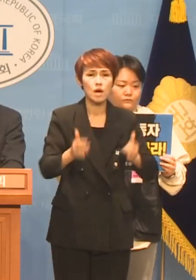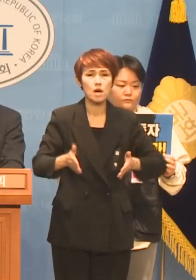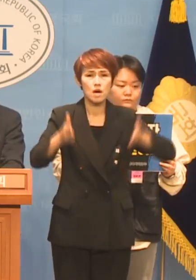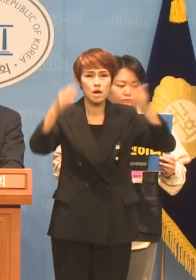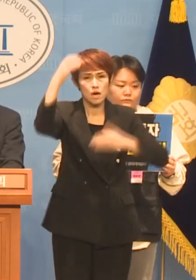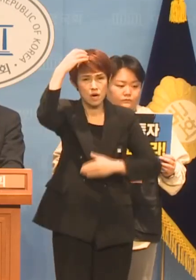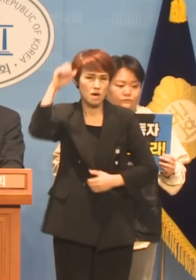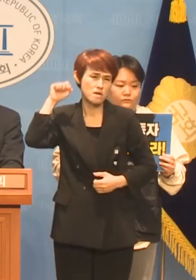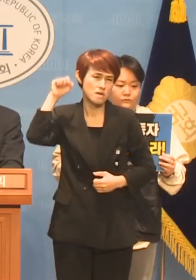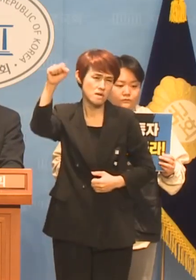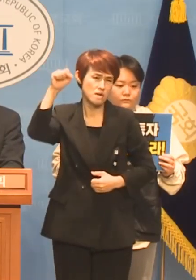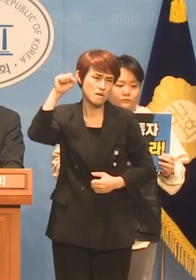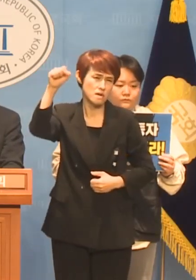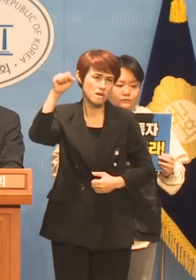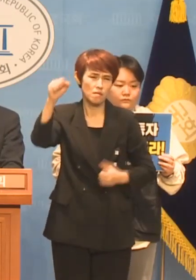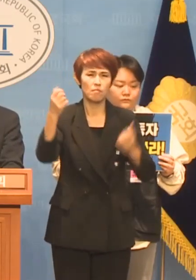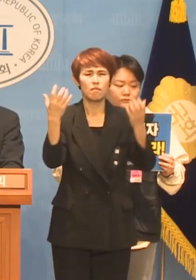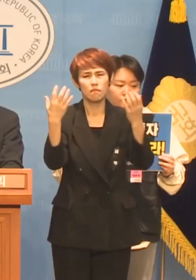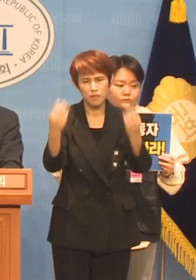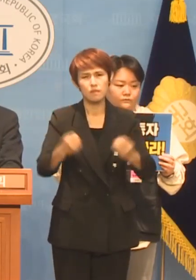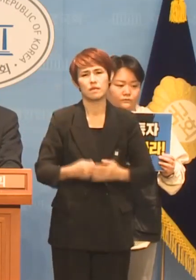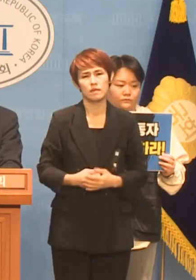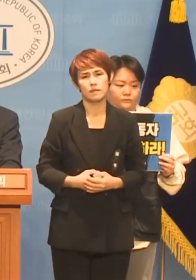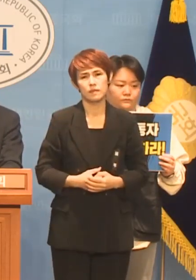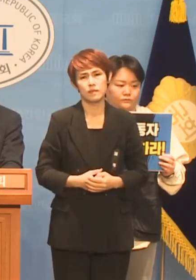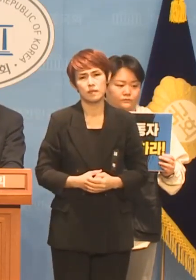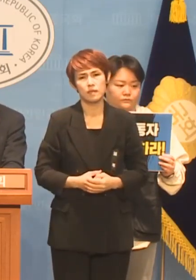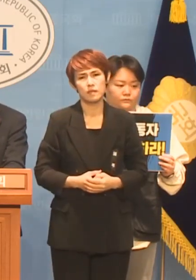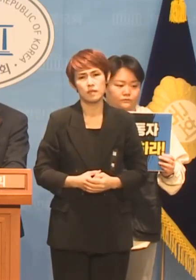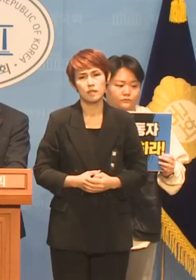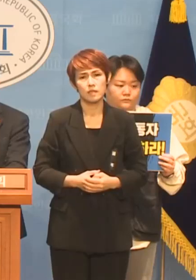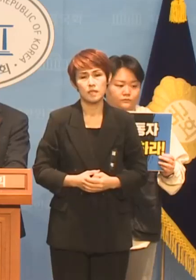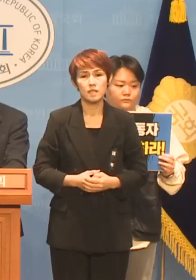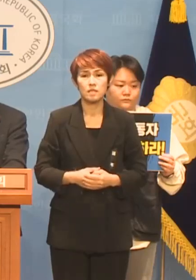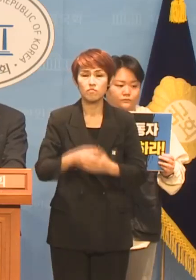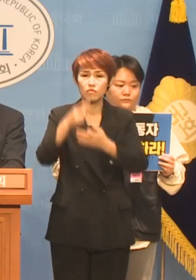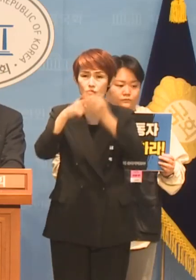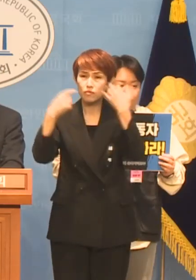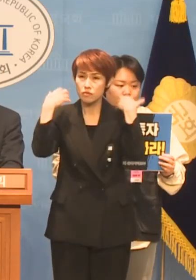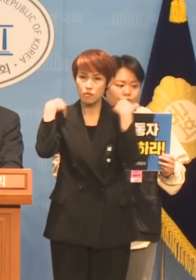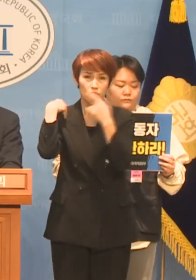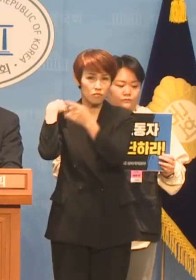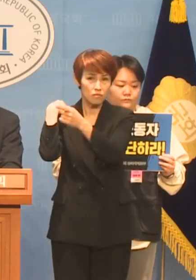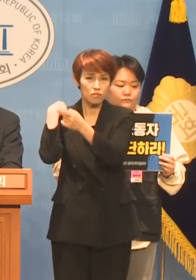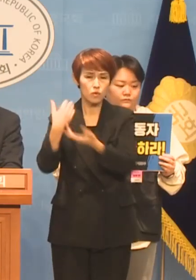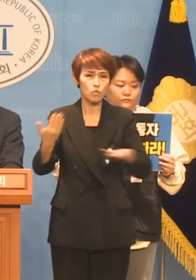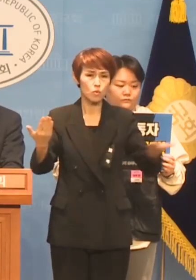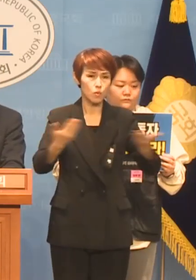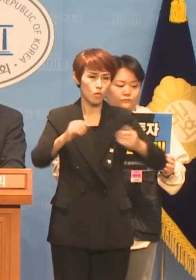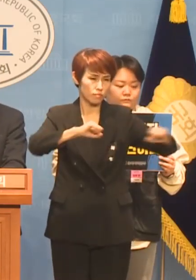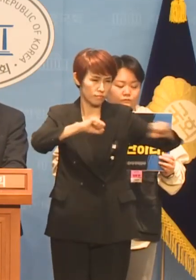하늘에서 투쟁할 일이 늘어나고 있습니다. 이는 현 정권이